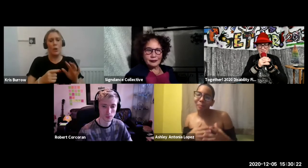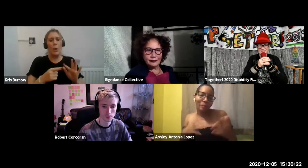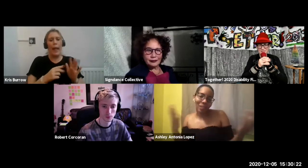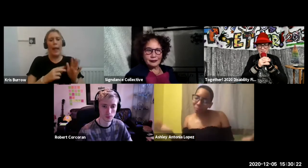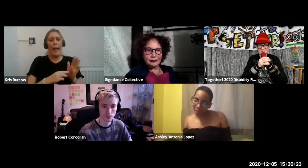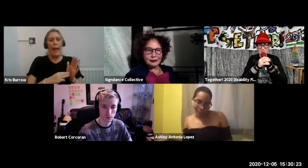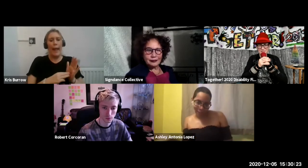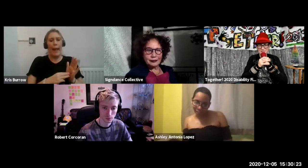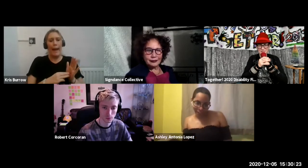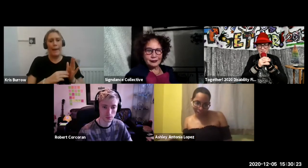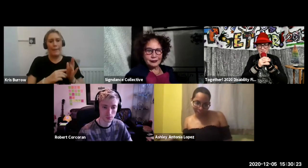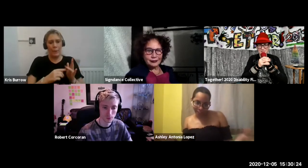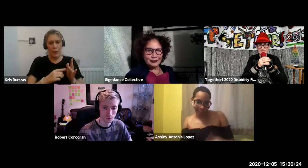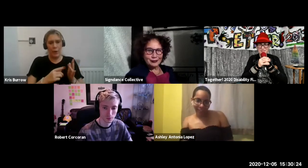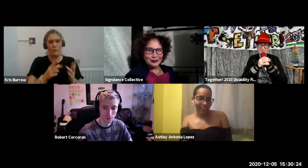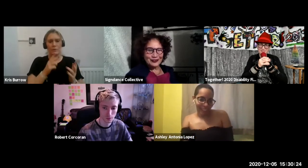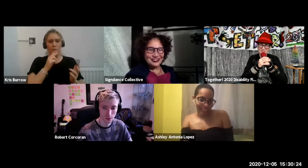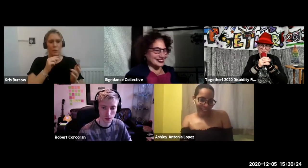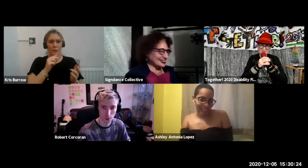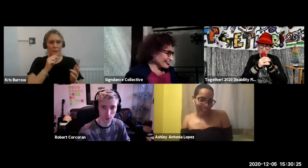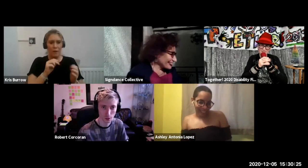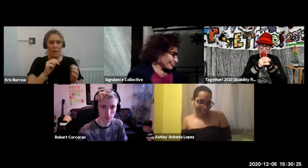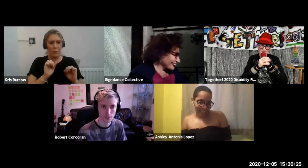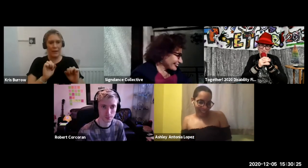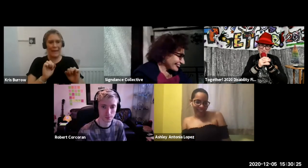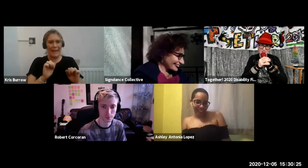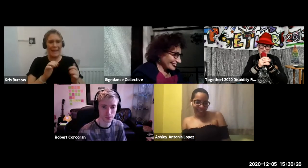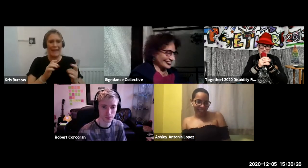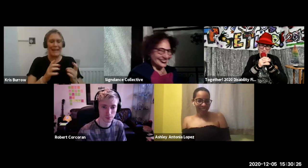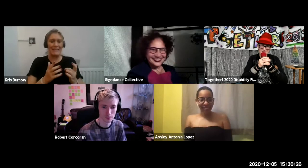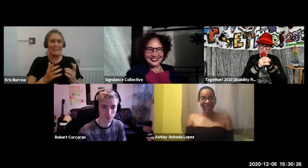Rad, please play the video. Here we go.